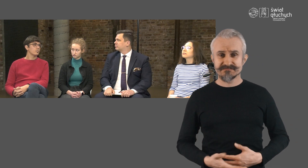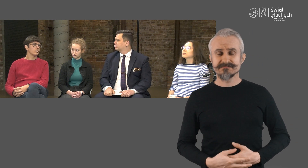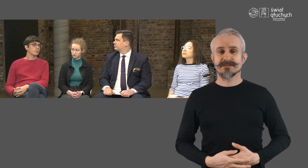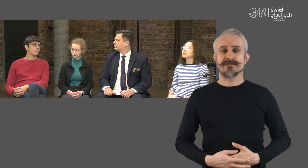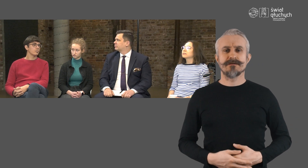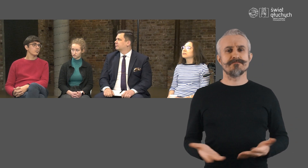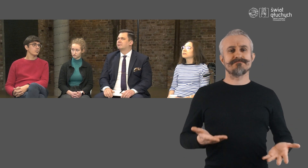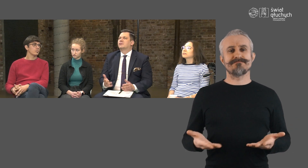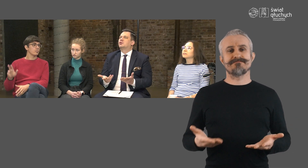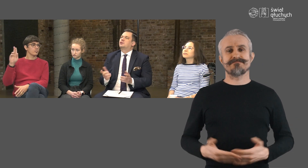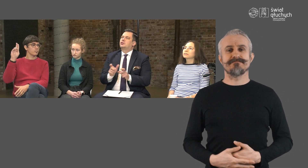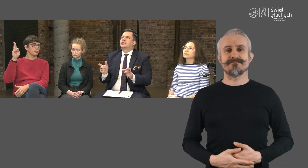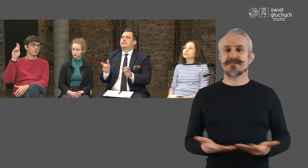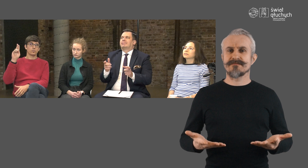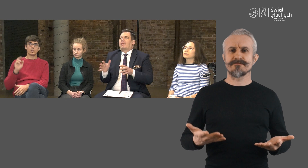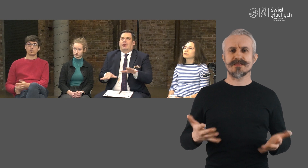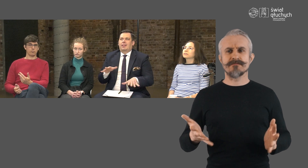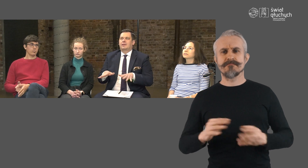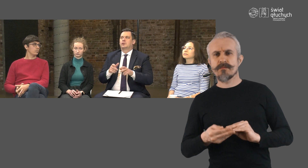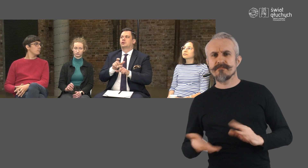rodzice chcą zmuszać go do mówienia?